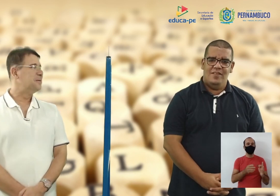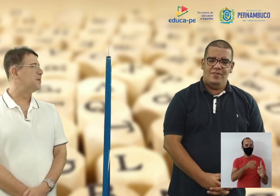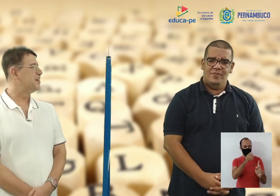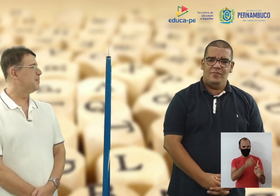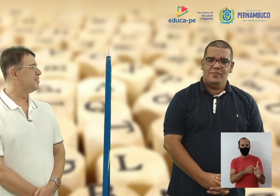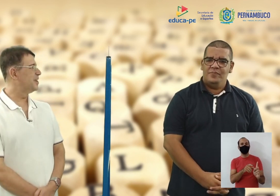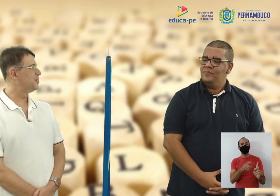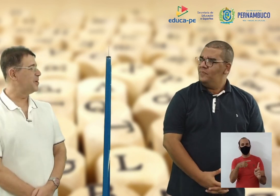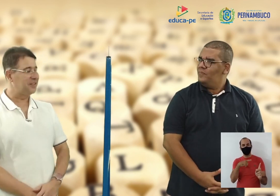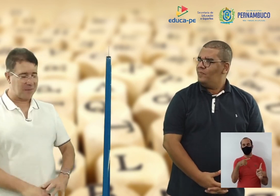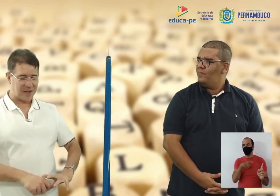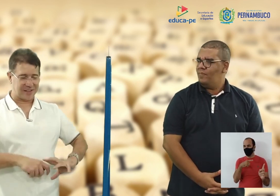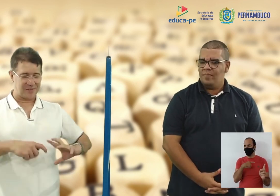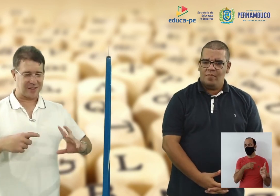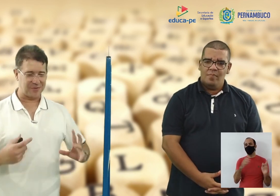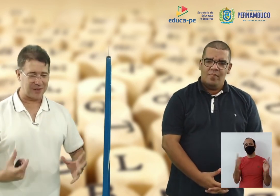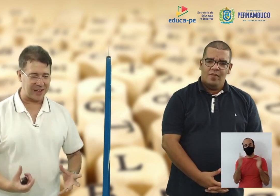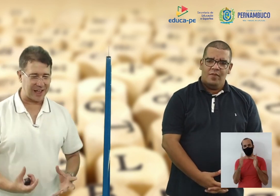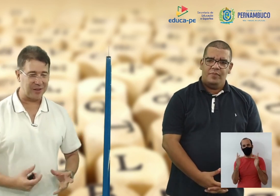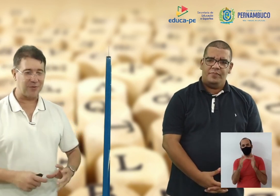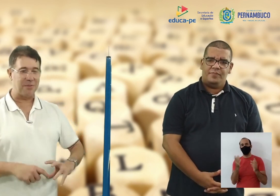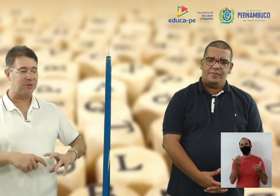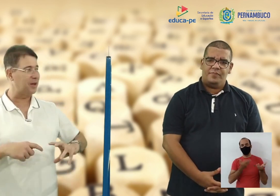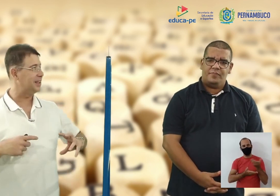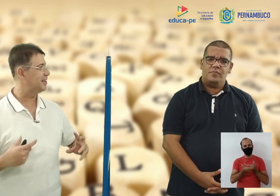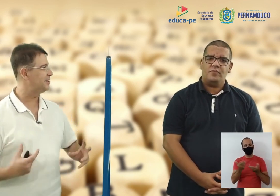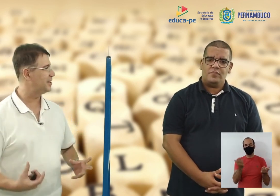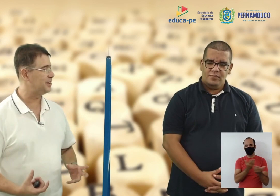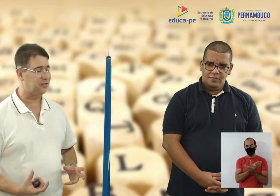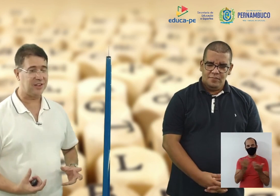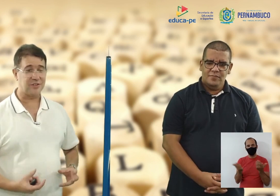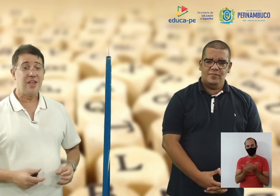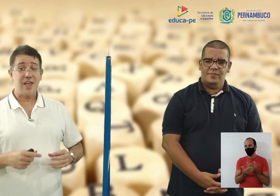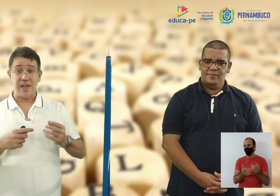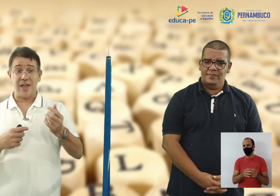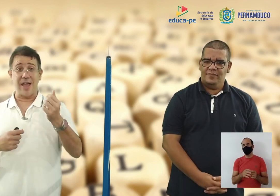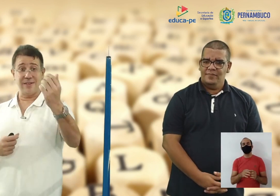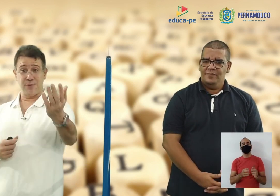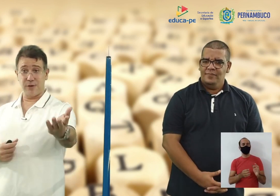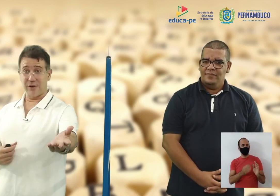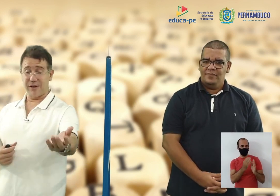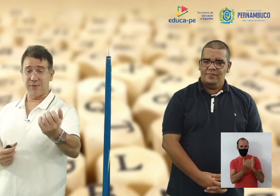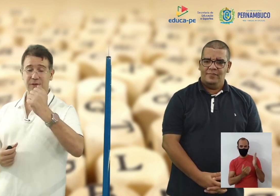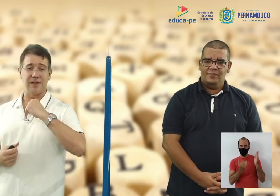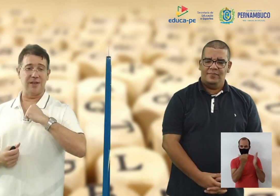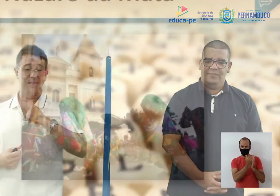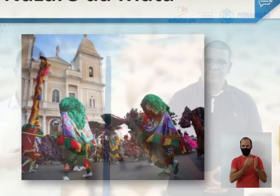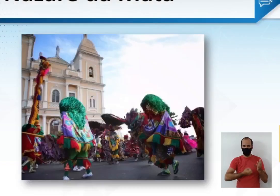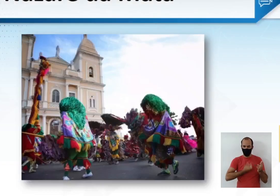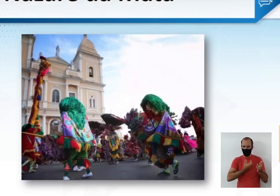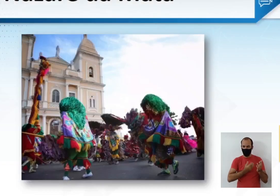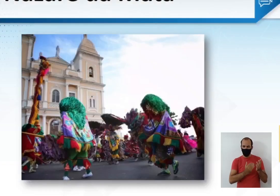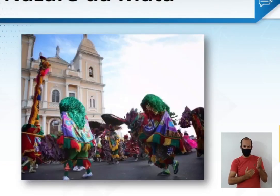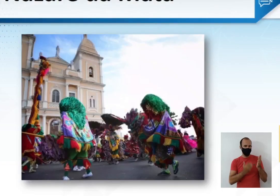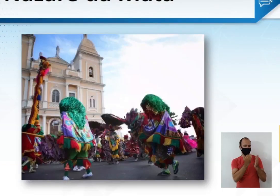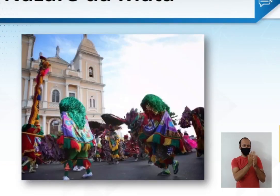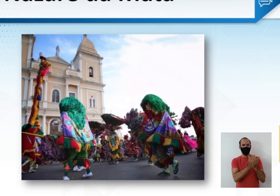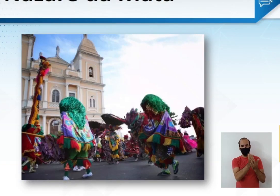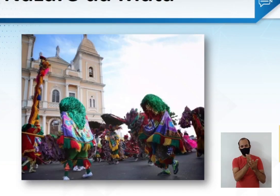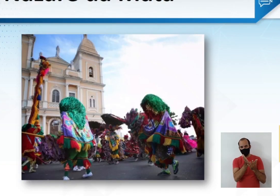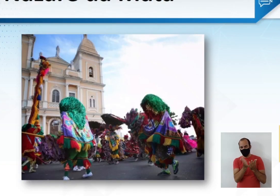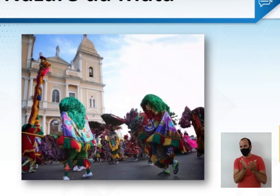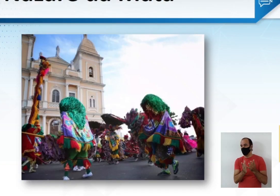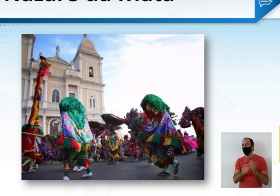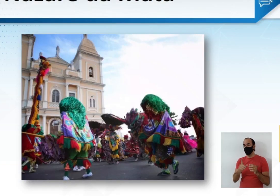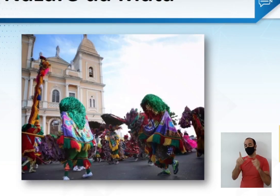né? Porque veja só, esse poeta diversificado, que vai muito além das elegias, e essa fotografia certo? Nós temos aí